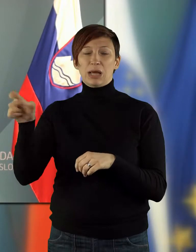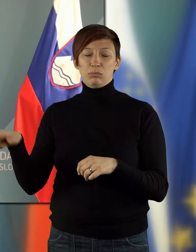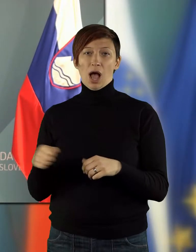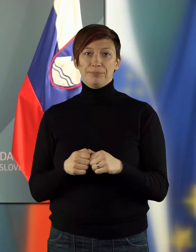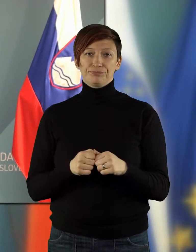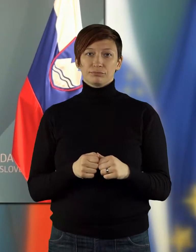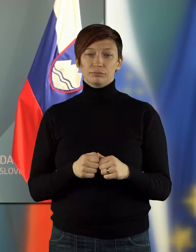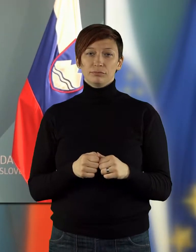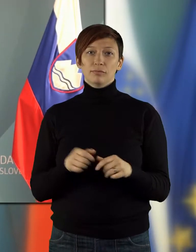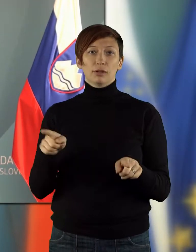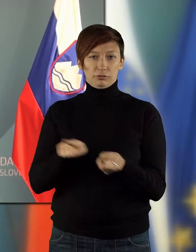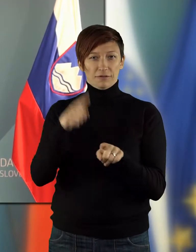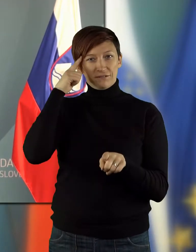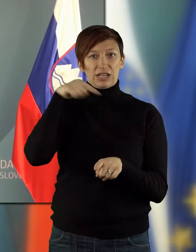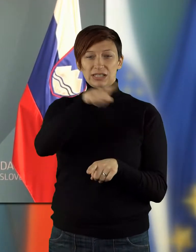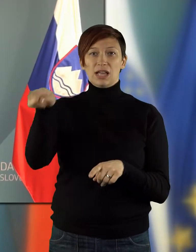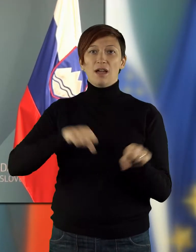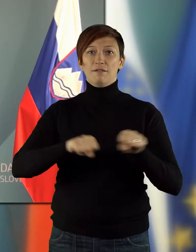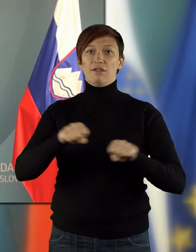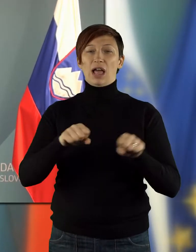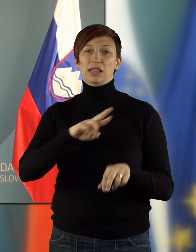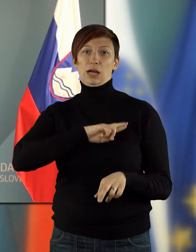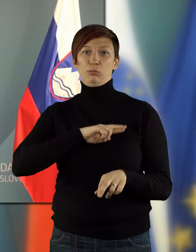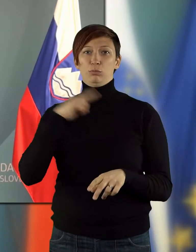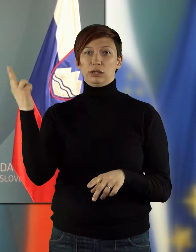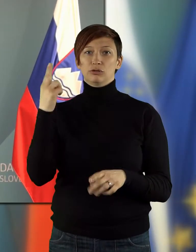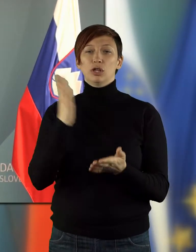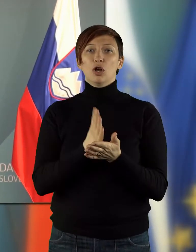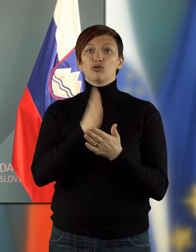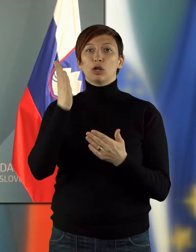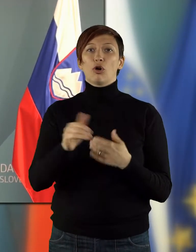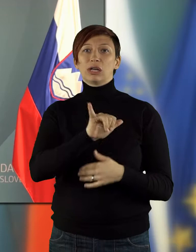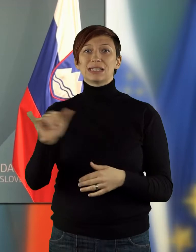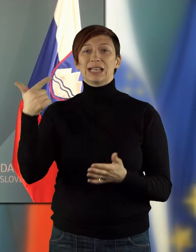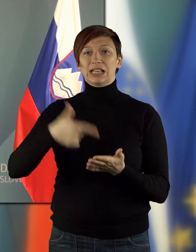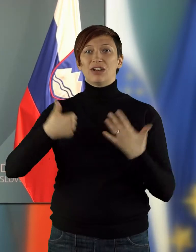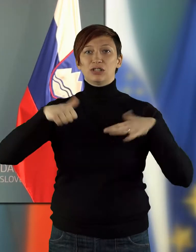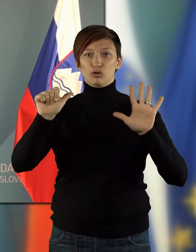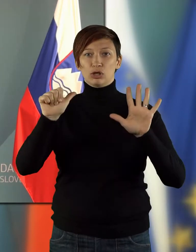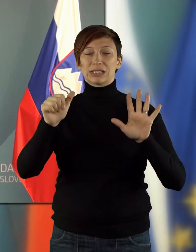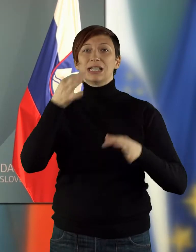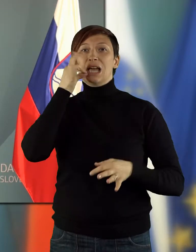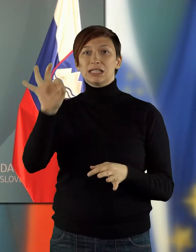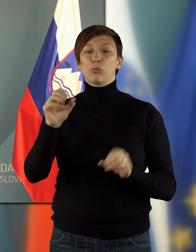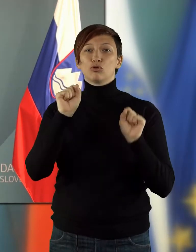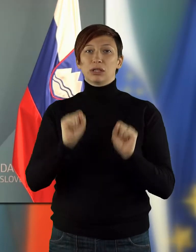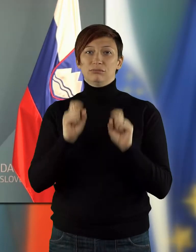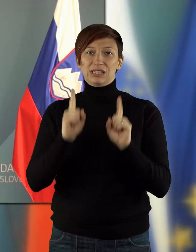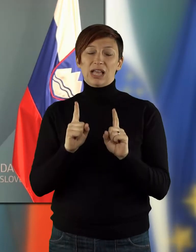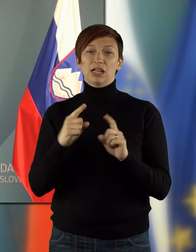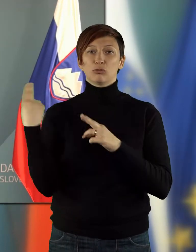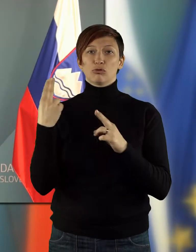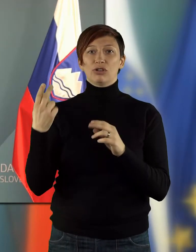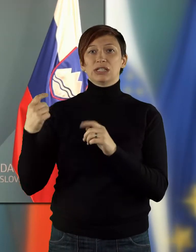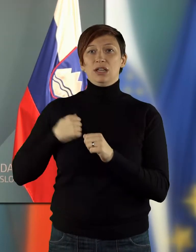usposobljenost osebja. Kot veste, je vlada Republike Slovenije že konec leta 2016 za izboljšanje